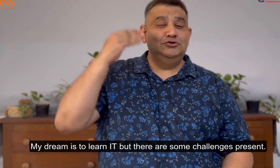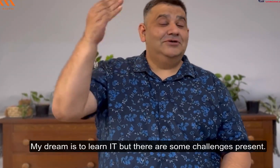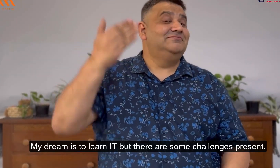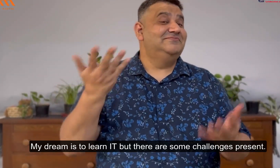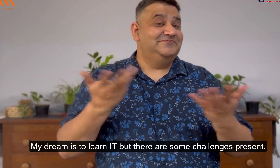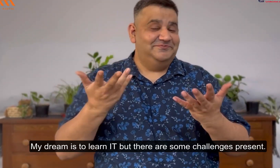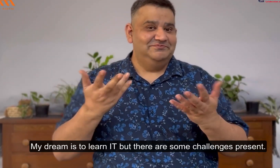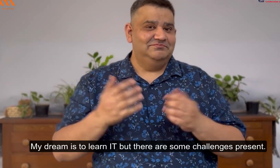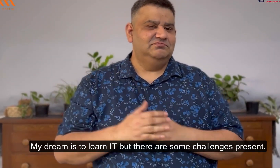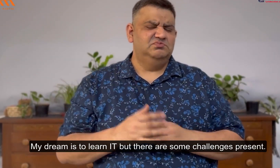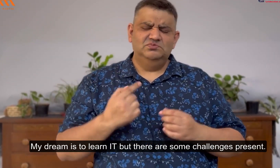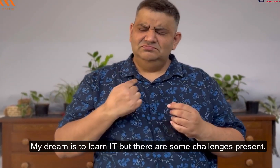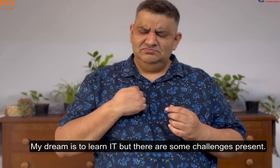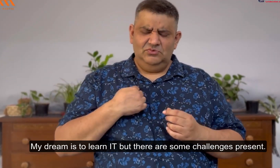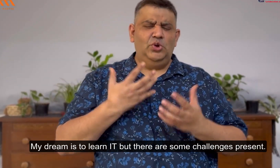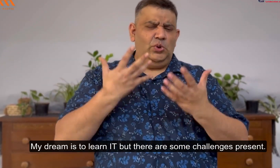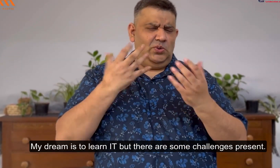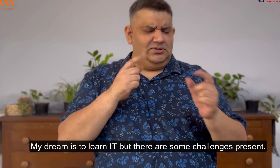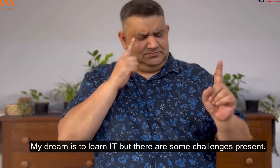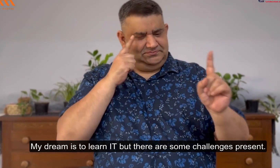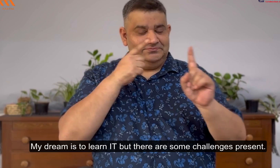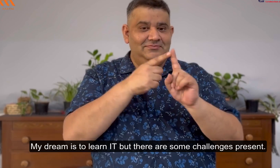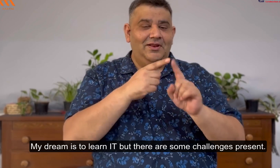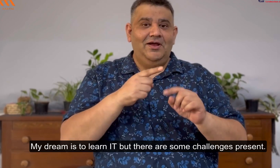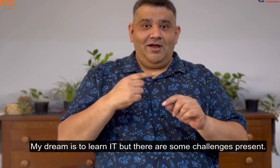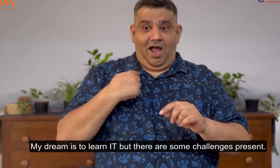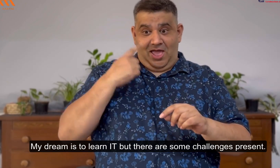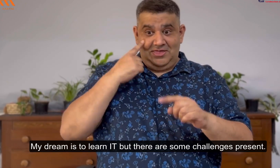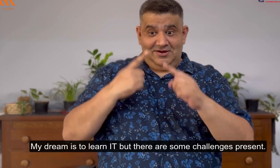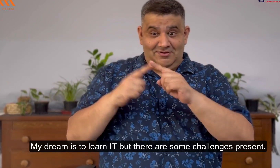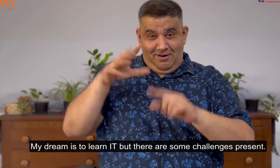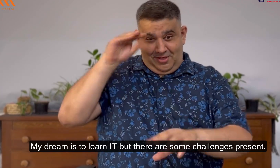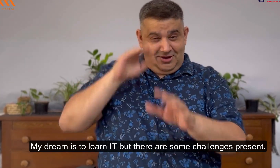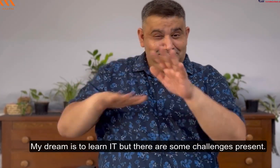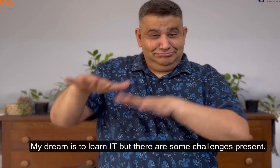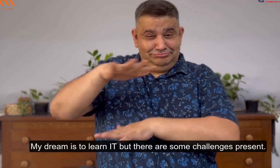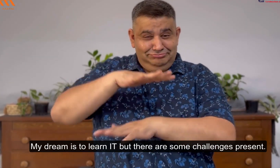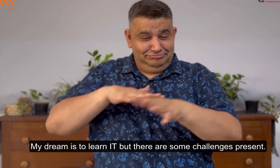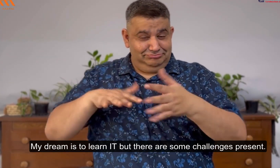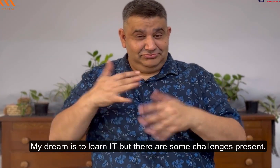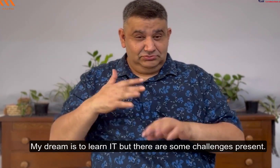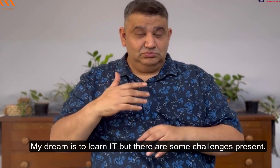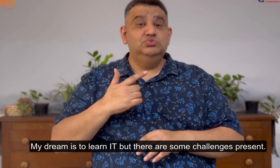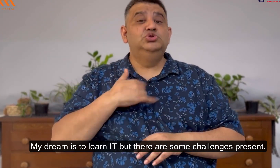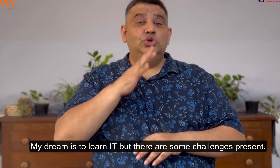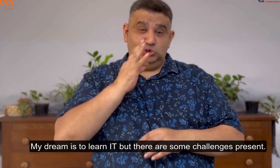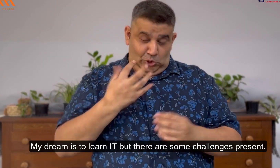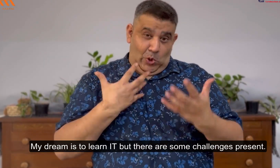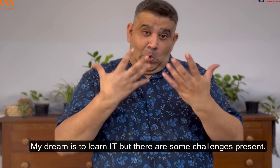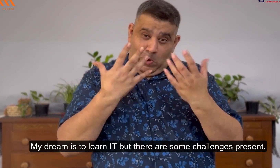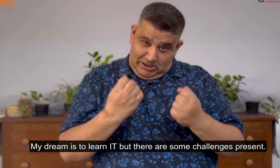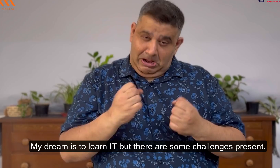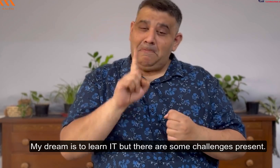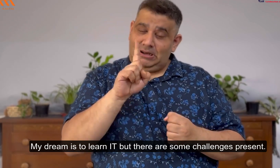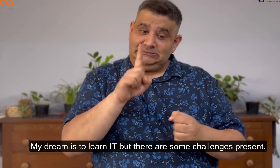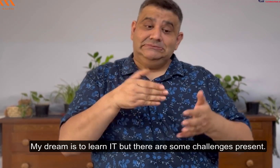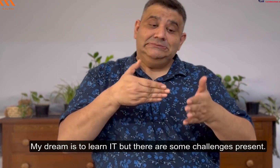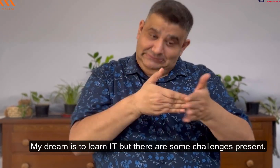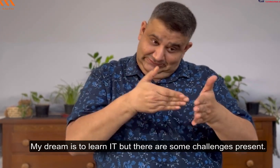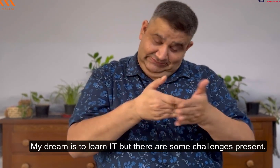मेरा सपना आईटी सीखना है, लेकिन कुछ चुनौतियों मौजूद है। बधिरों और श्रवण बाधितों के लिए किसी